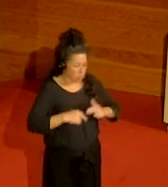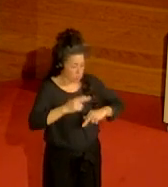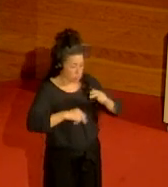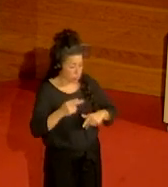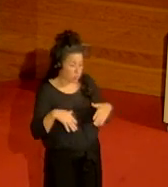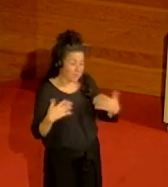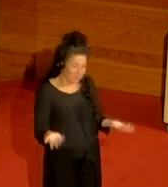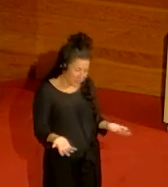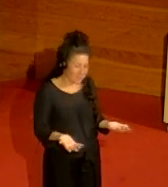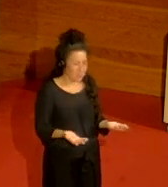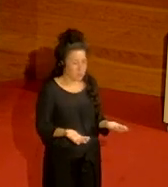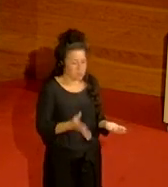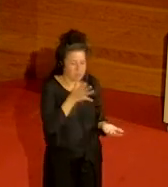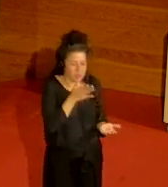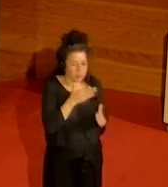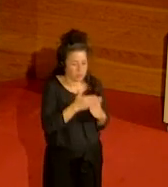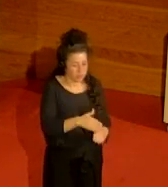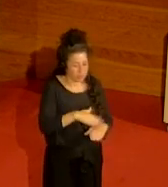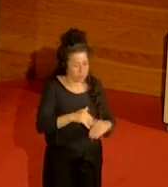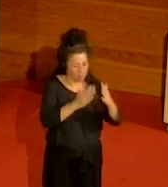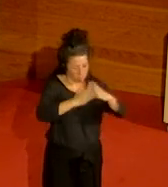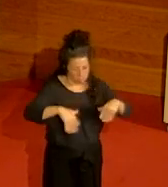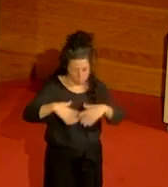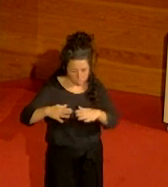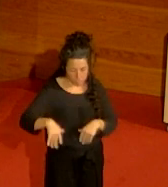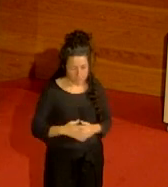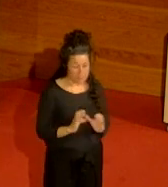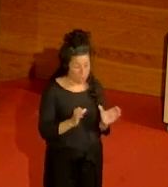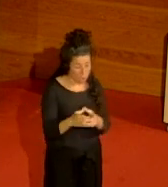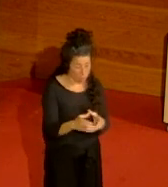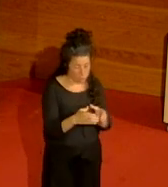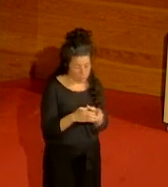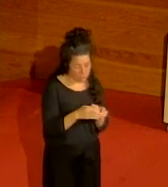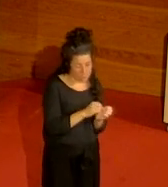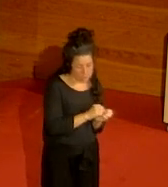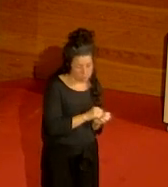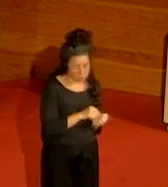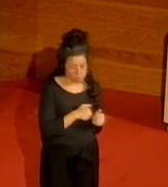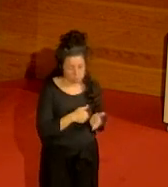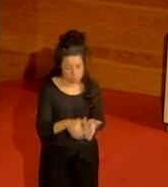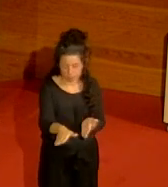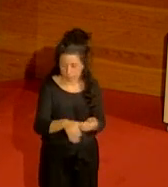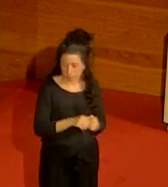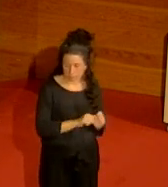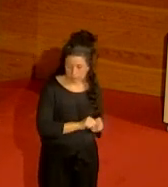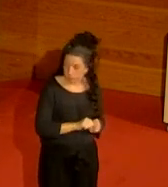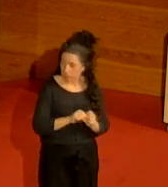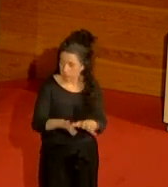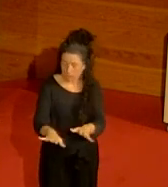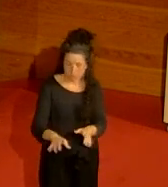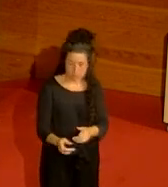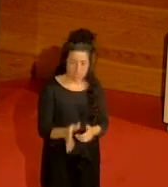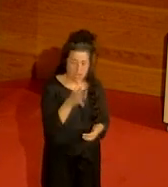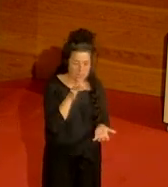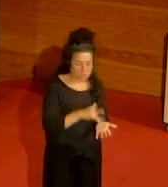demuele desplazamiento de comunidades para yo en un caso en masa fertilidad en el sur de cisjordania una tierra donde